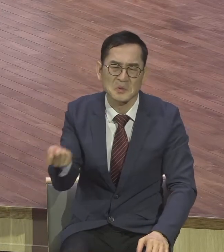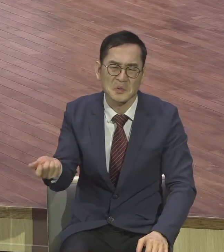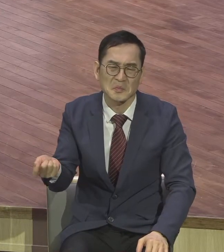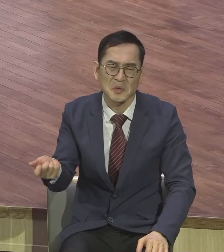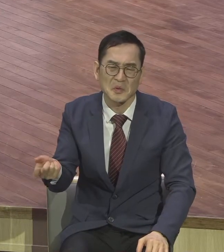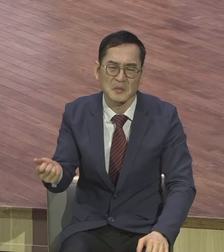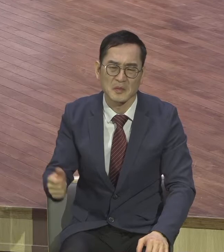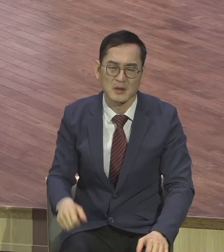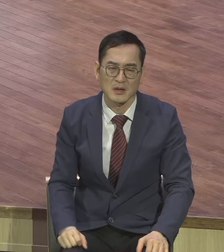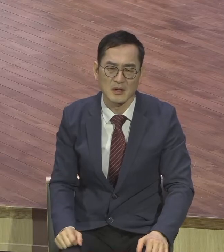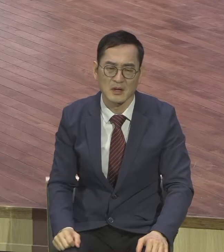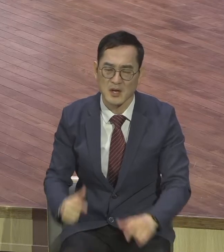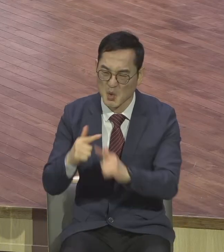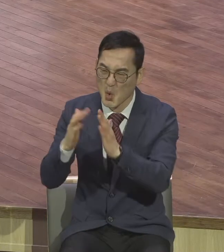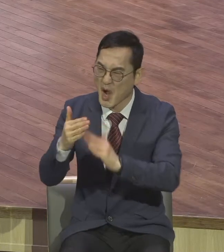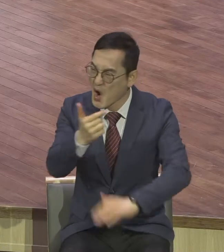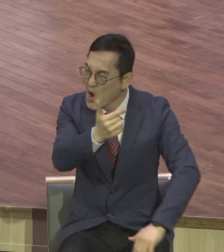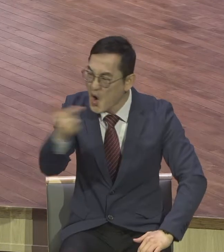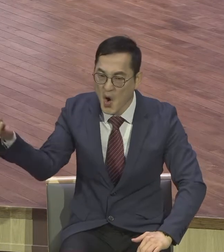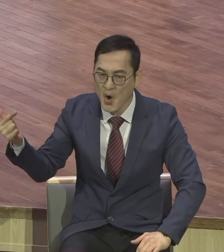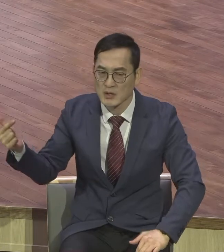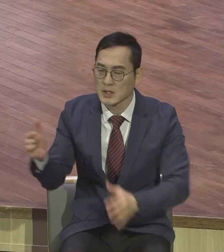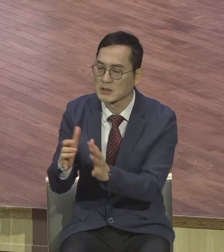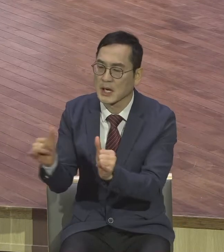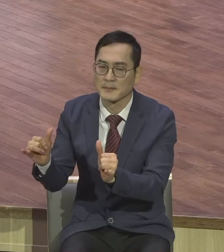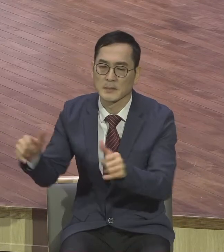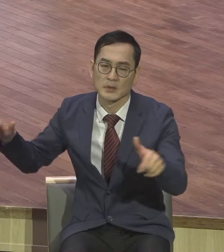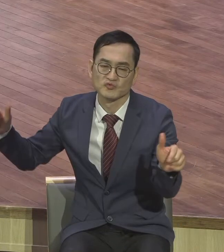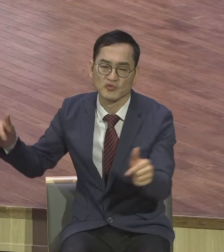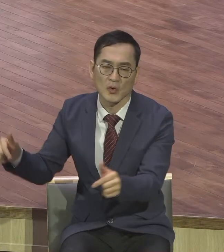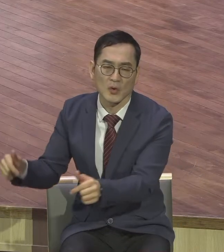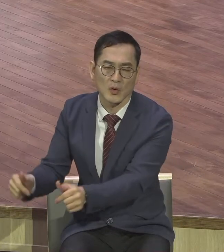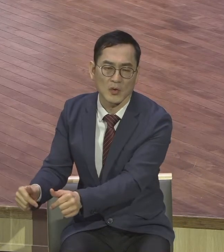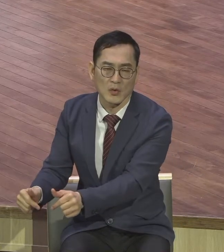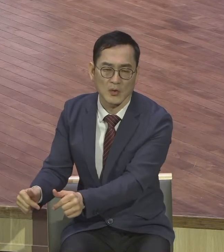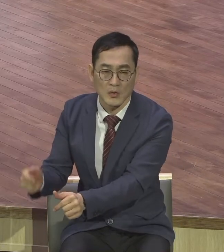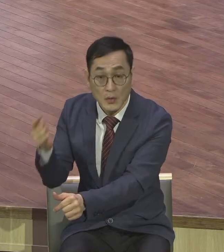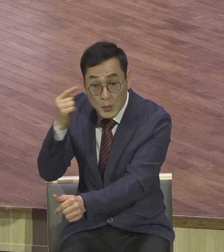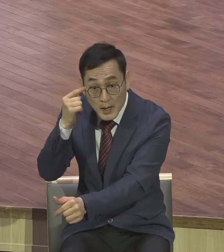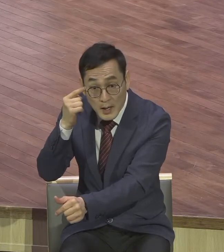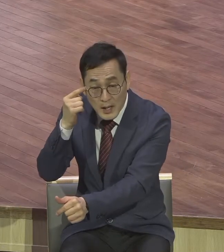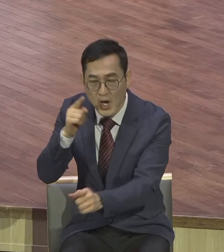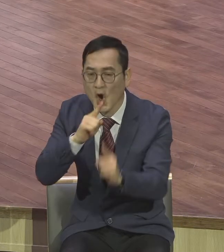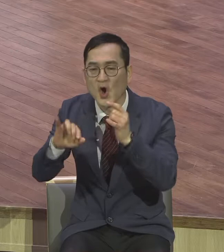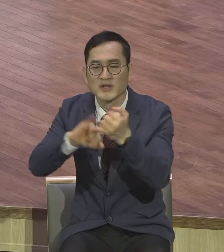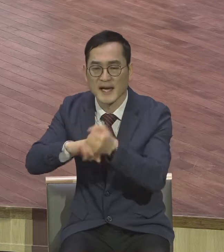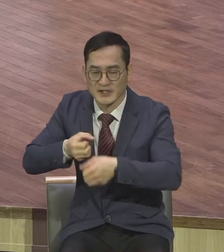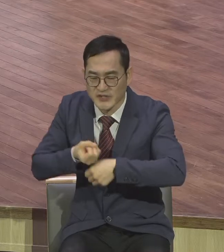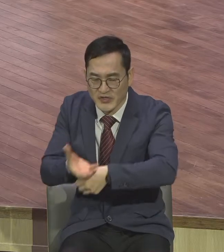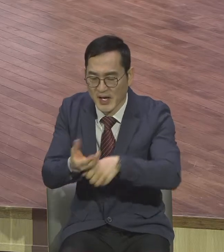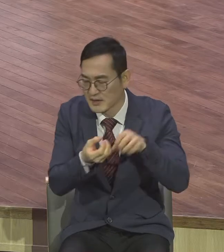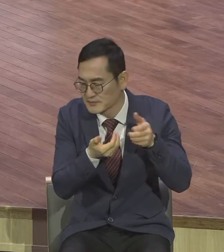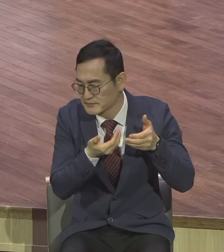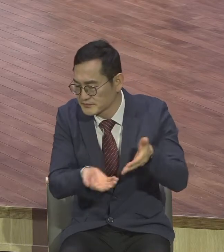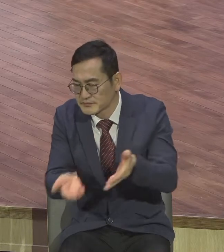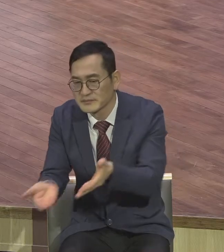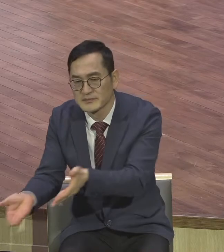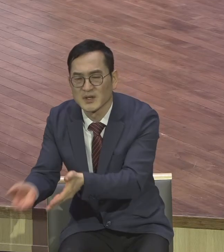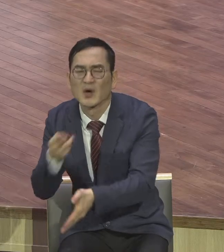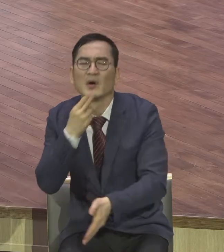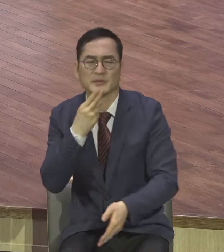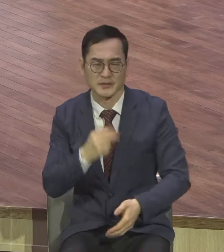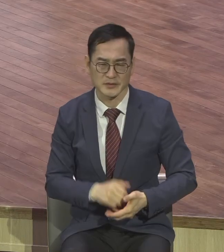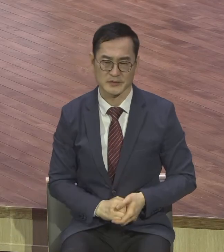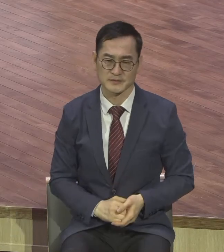구경하고 가는 현장이 될 수밖에 없죠. 왜? 언약 전도는 안 했기 때문에 4,4시대입니다. 4,4시대 비극을 지금